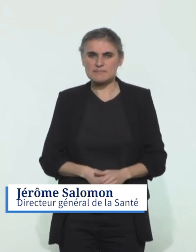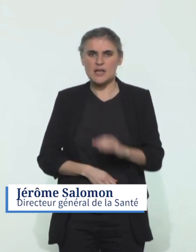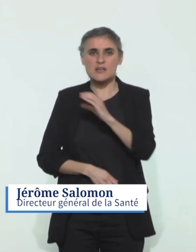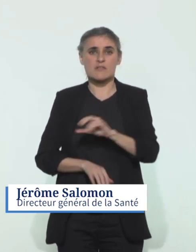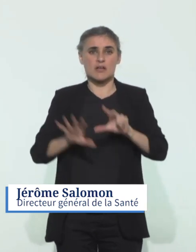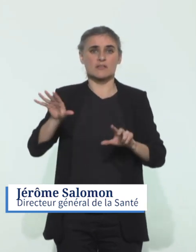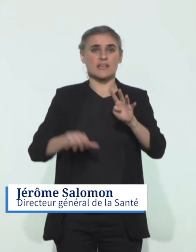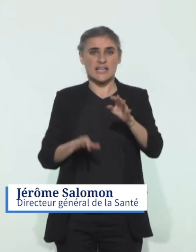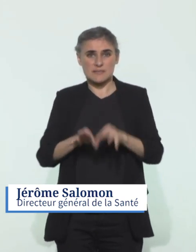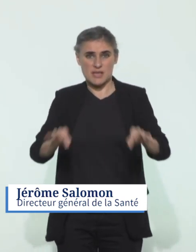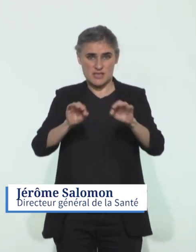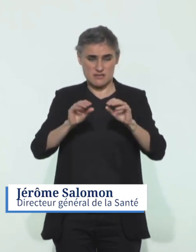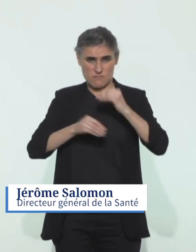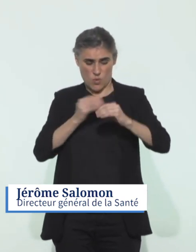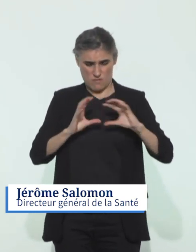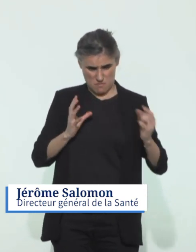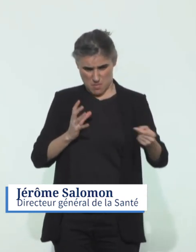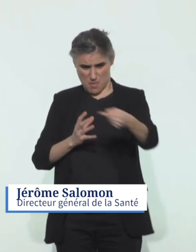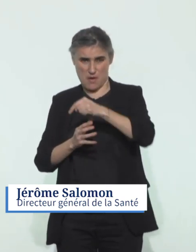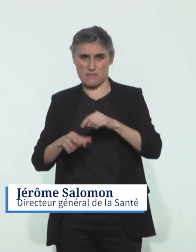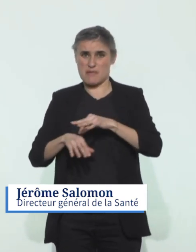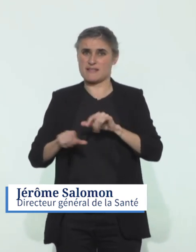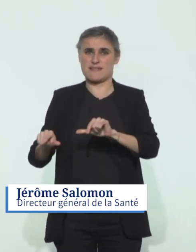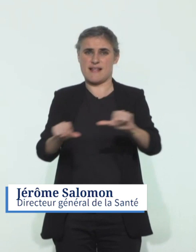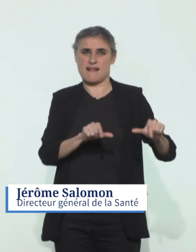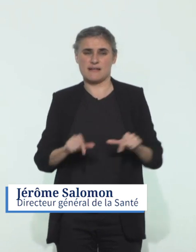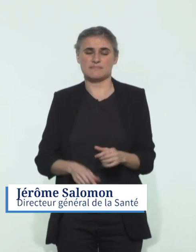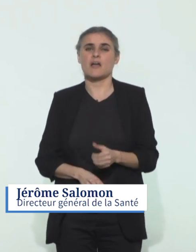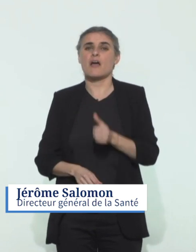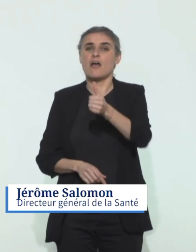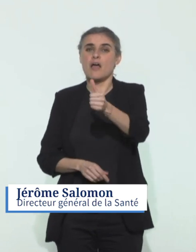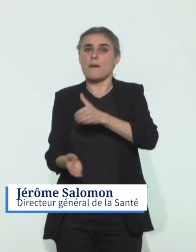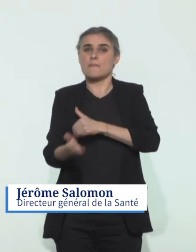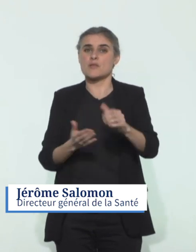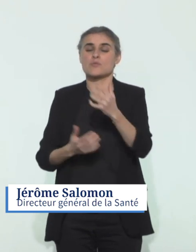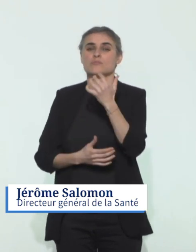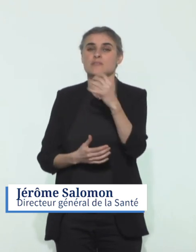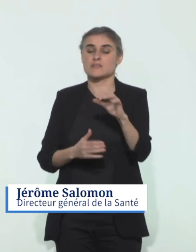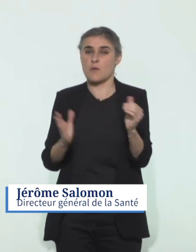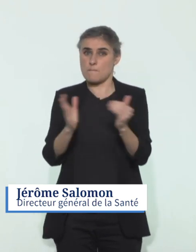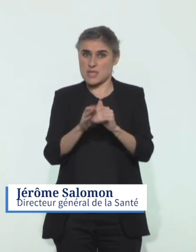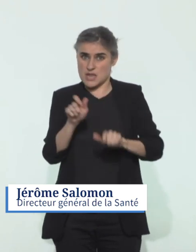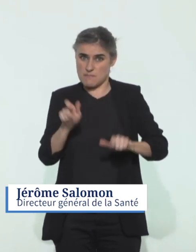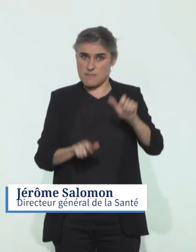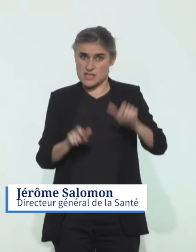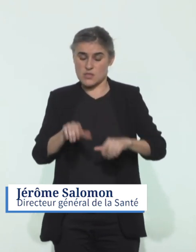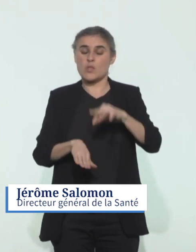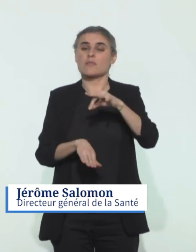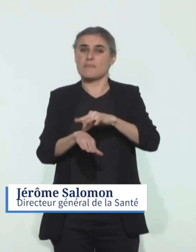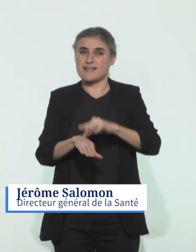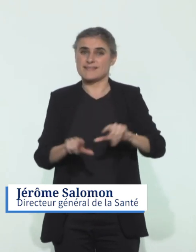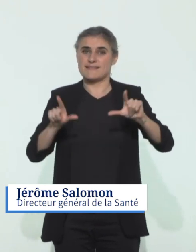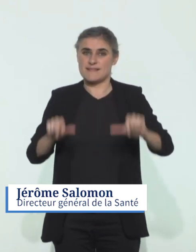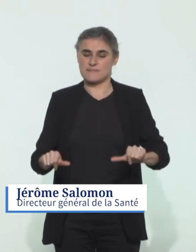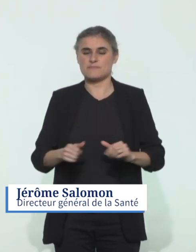184 pays sont touchés. Plus de 1 500 000 personnes sont malades du